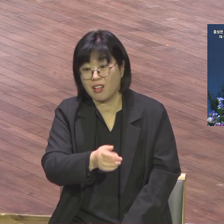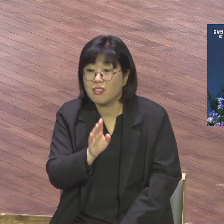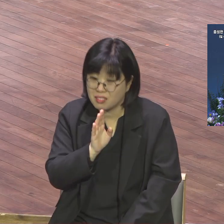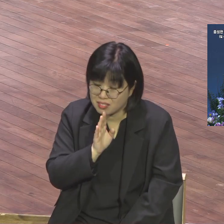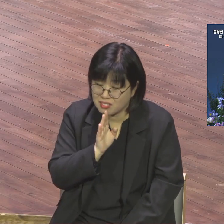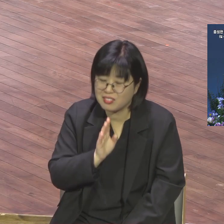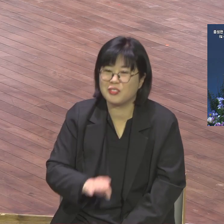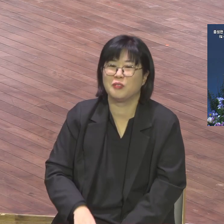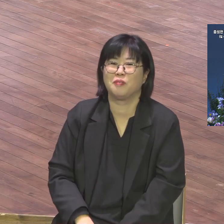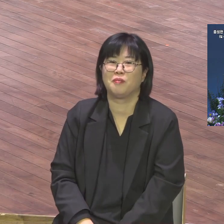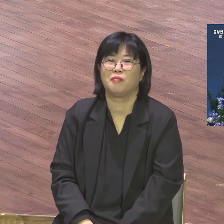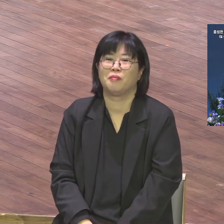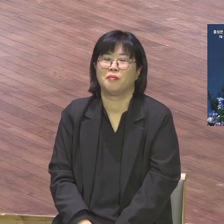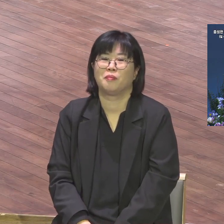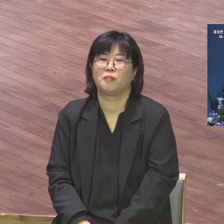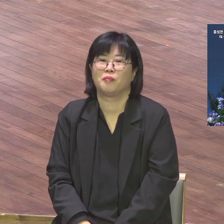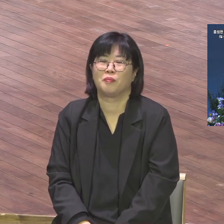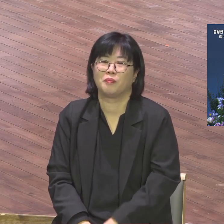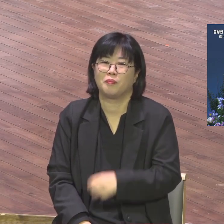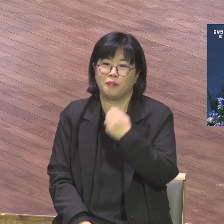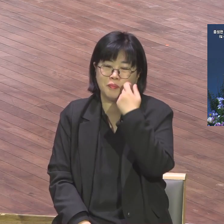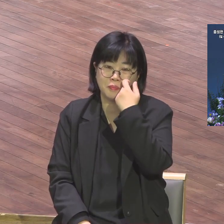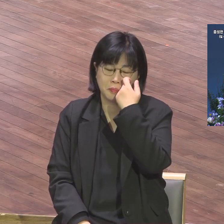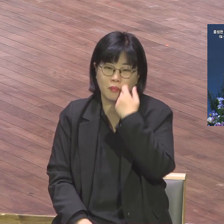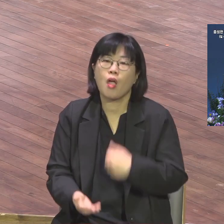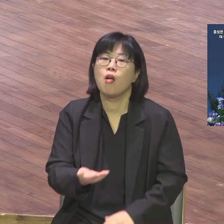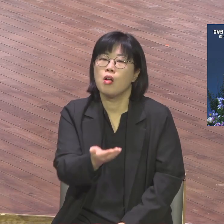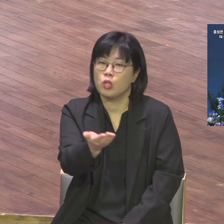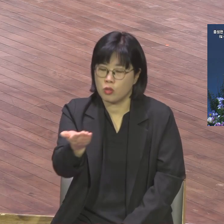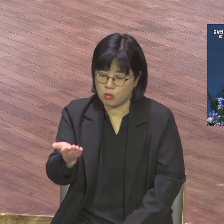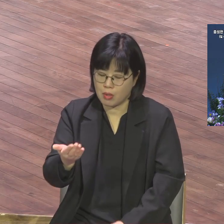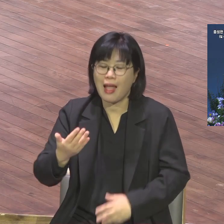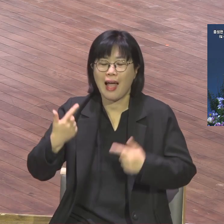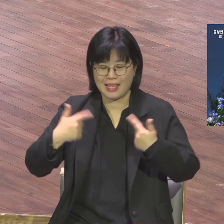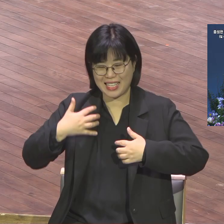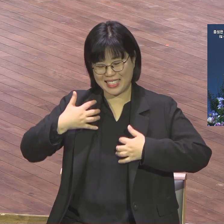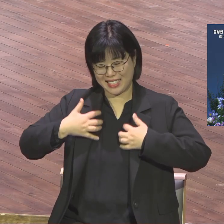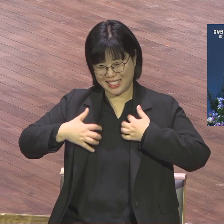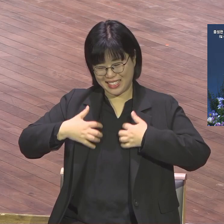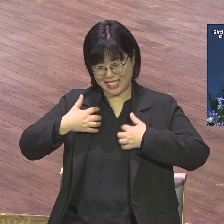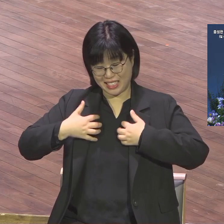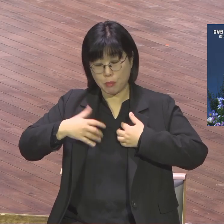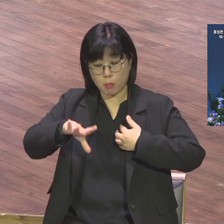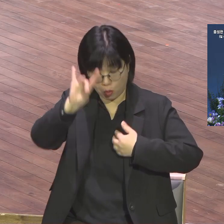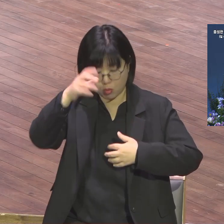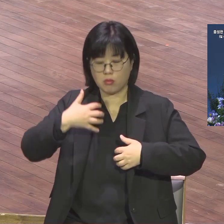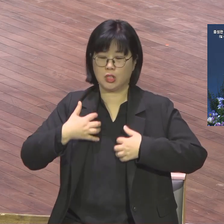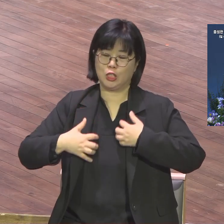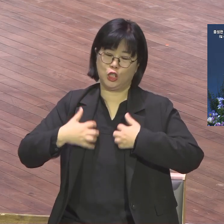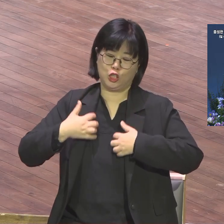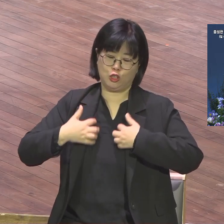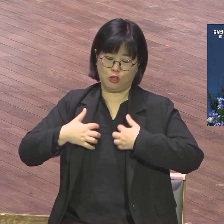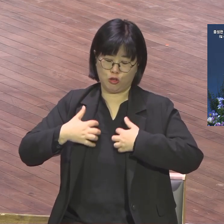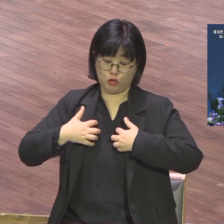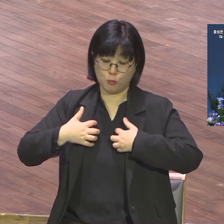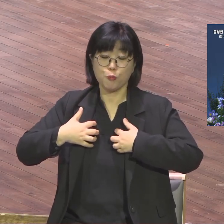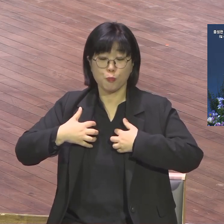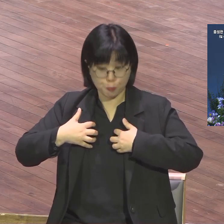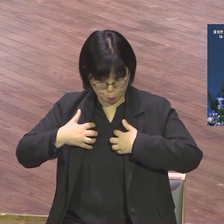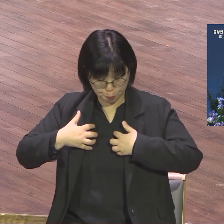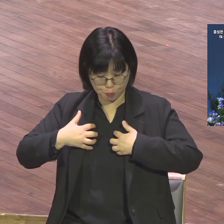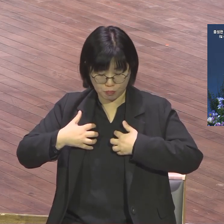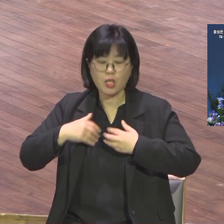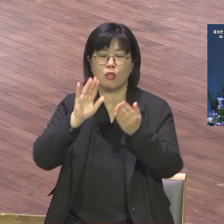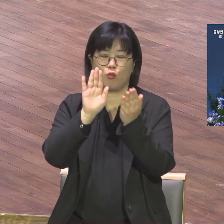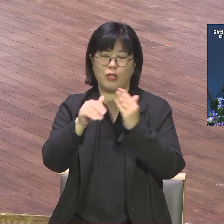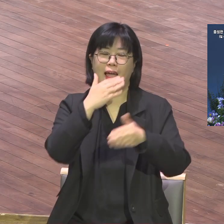삶의 이 기쁨의 삶을 살 수 있도록 영적 비밀을 그렇게 가르쳐주고 있잖아요. 무엇보다도